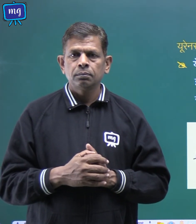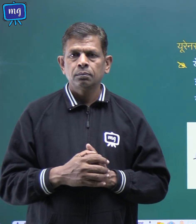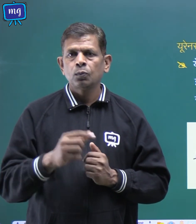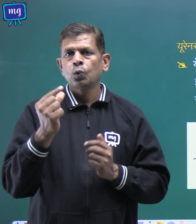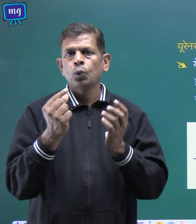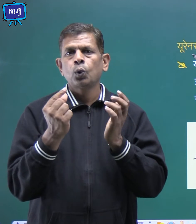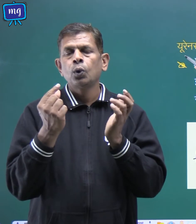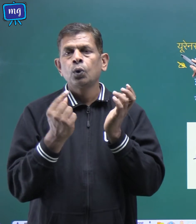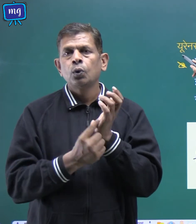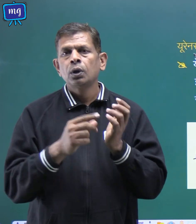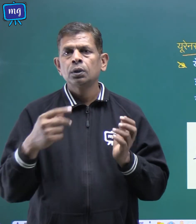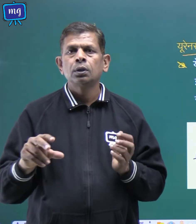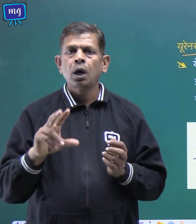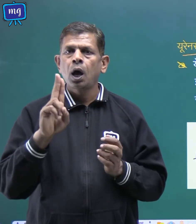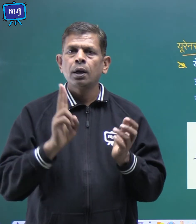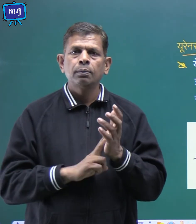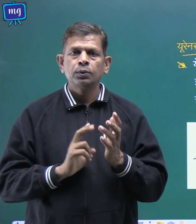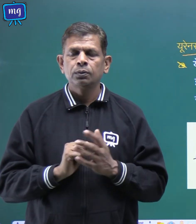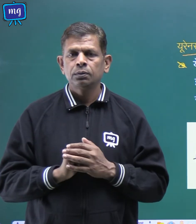यूरेनस तथा नेपट्यून